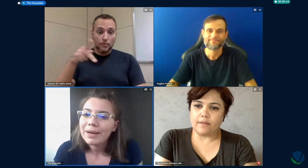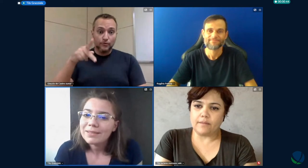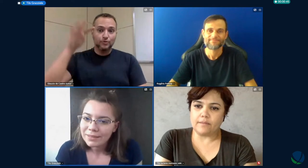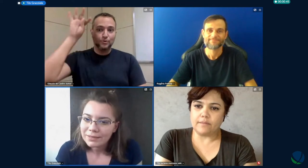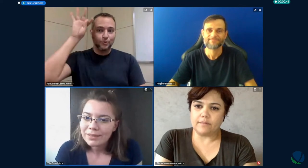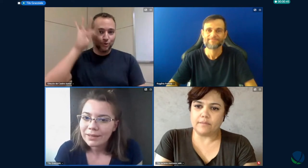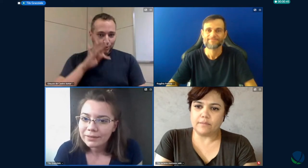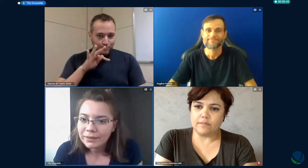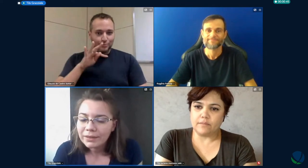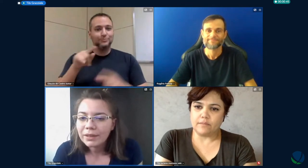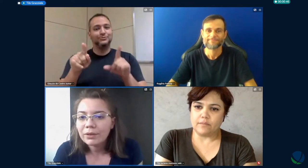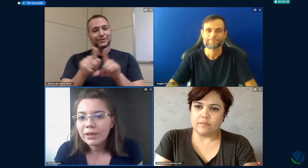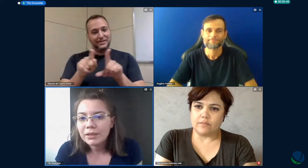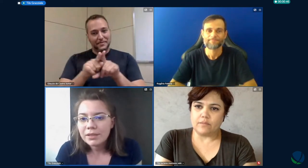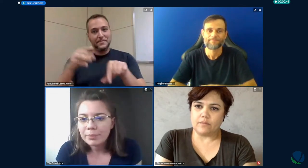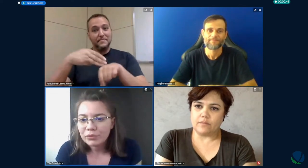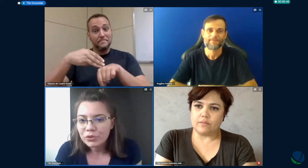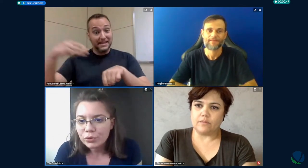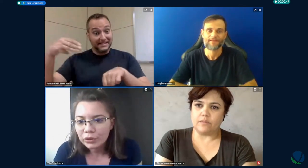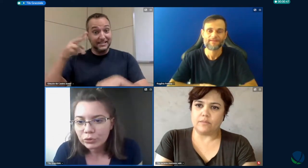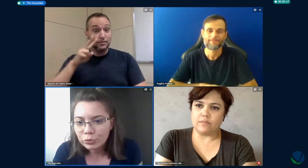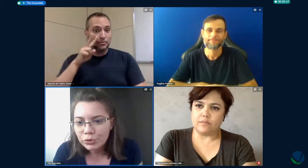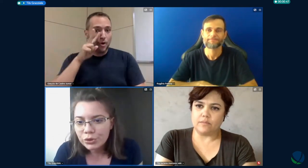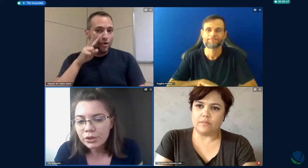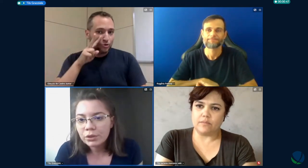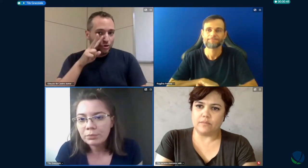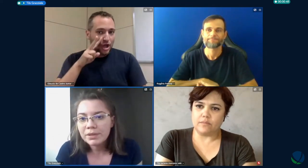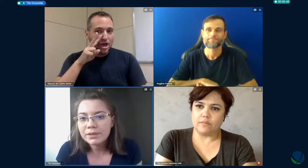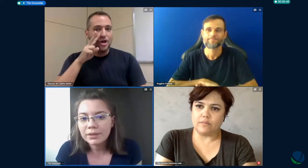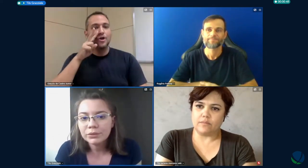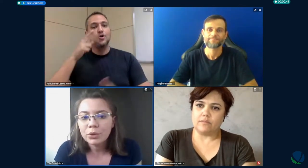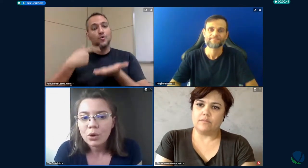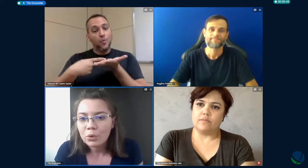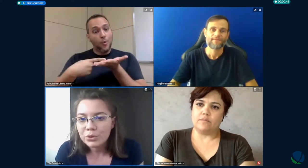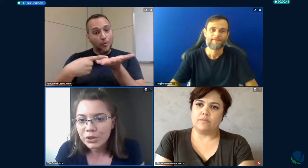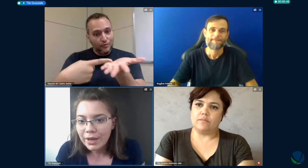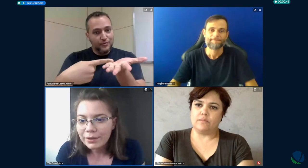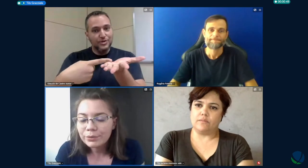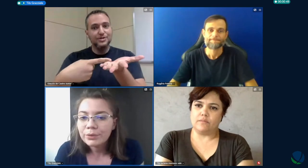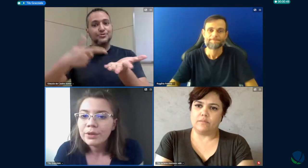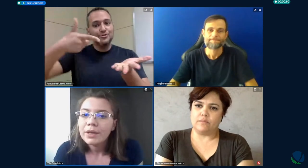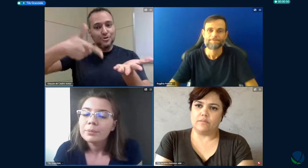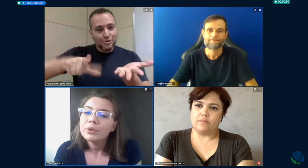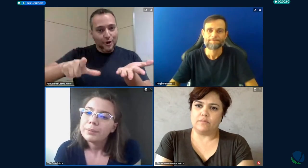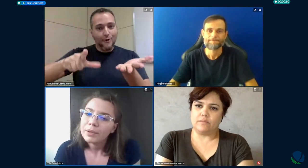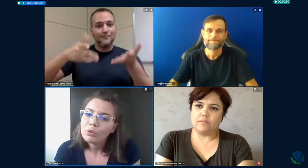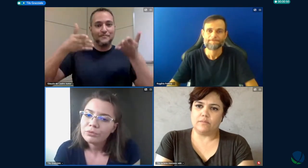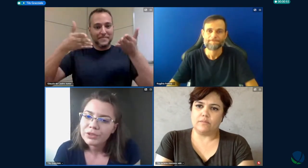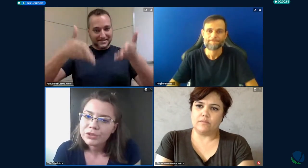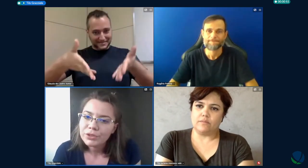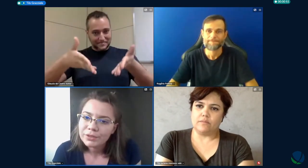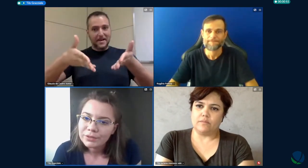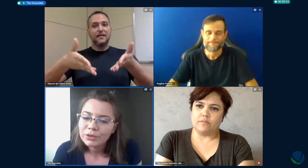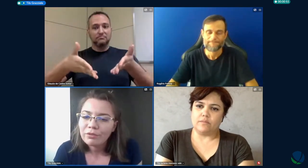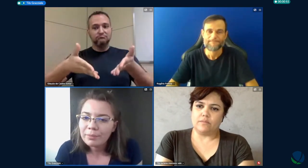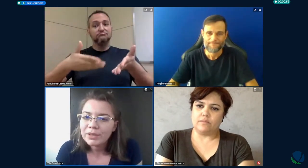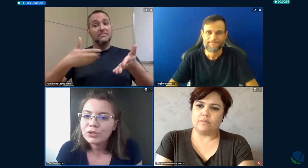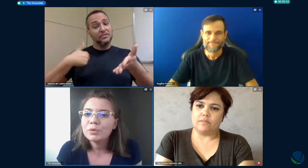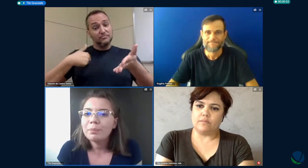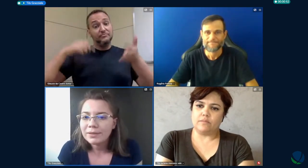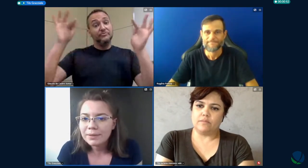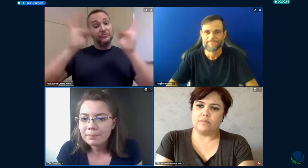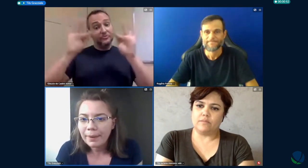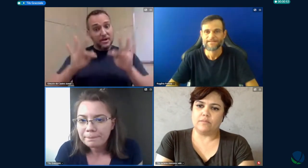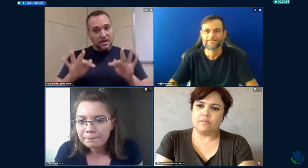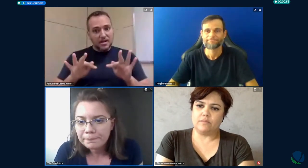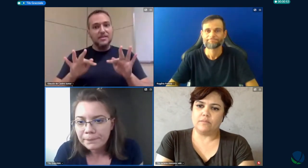É um prazer estar aqui, quero agradecer a professora Tucci, o mestrando Rogério, pelo convite, novamente,